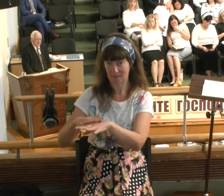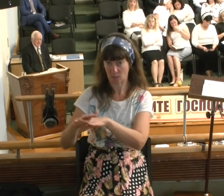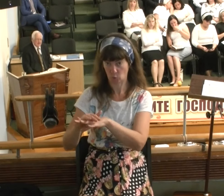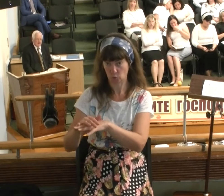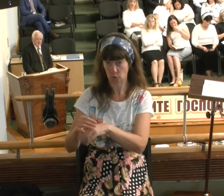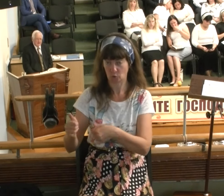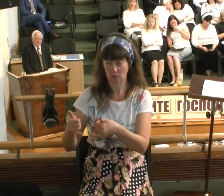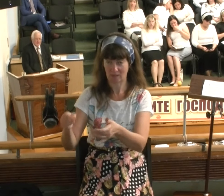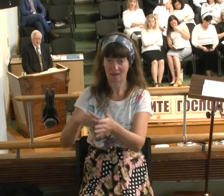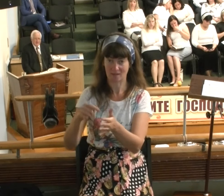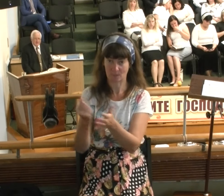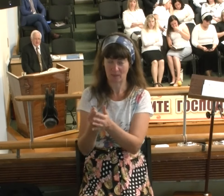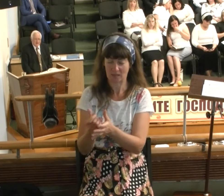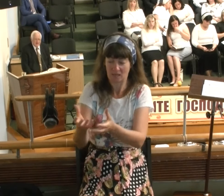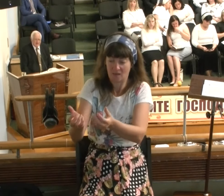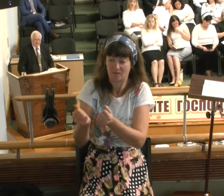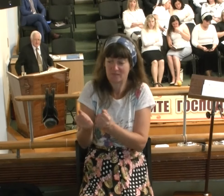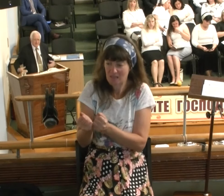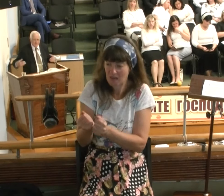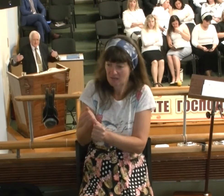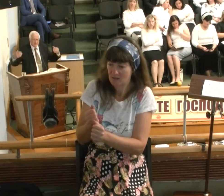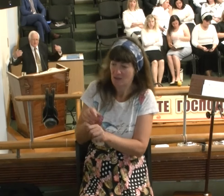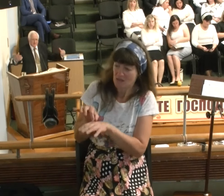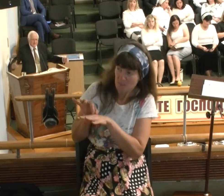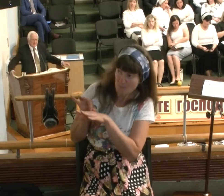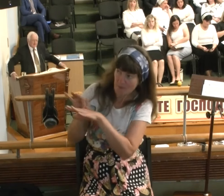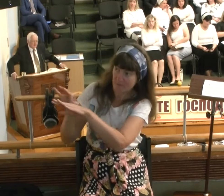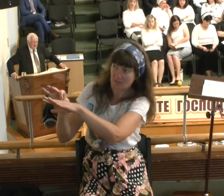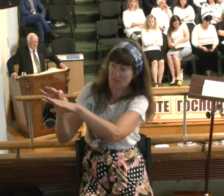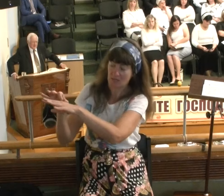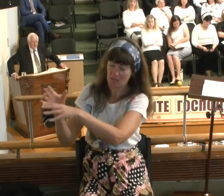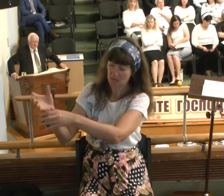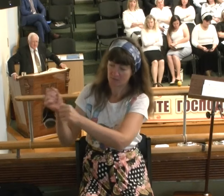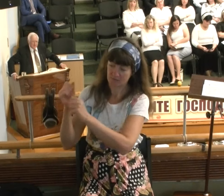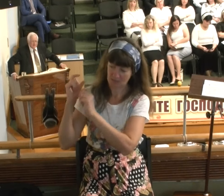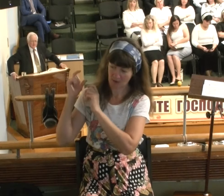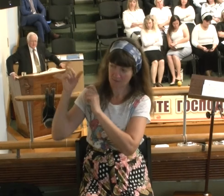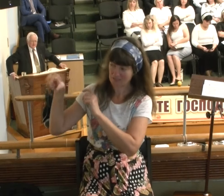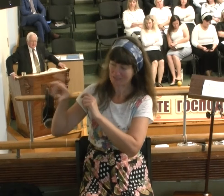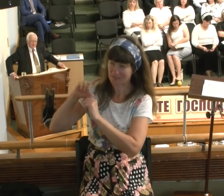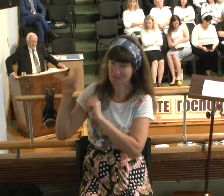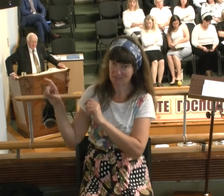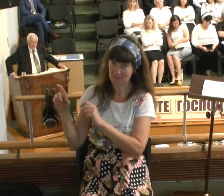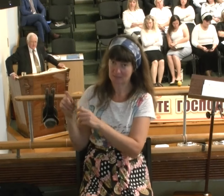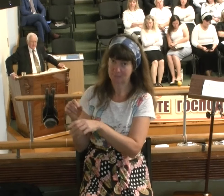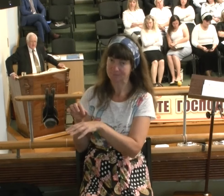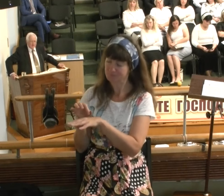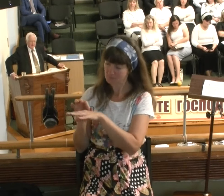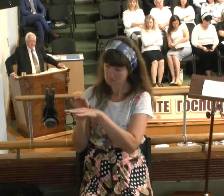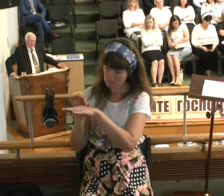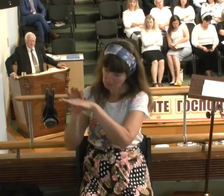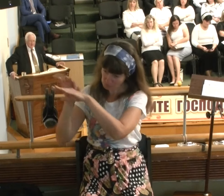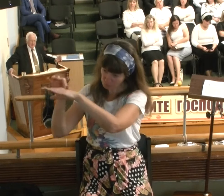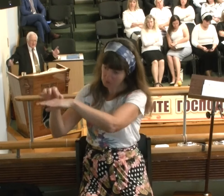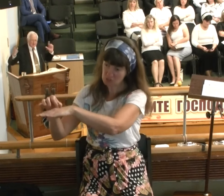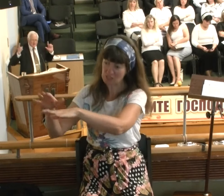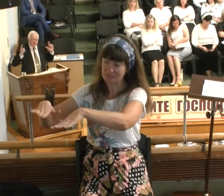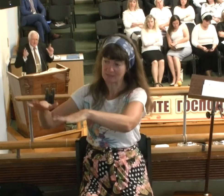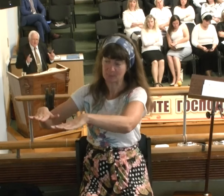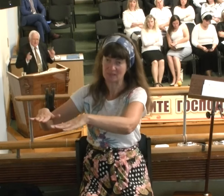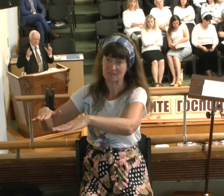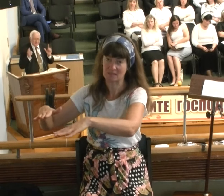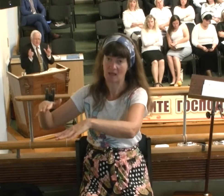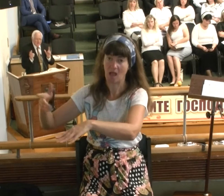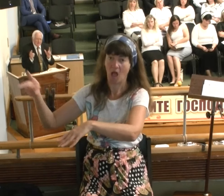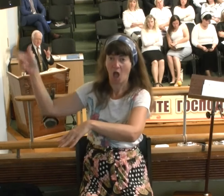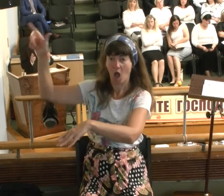и повели. И неся крест, он вышел на место, называемое Лобное, по-еврейски Голгофа. Там распили